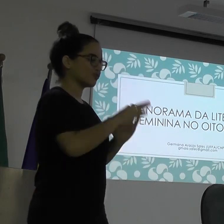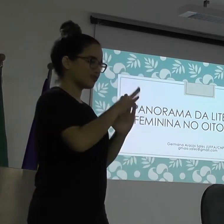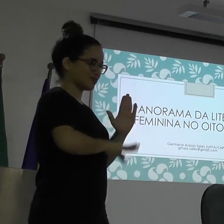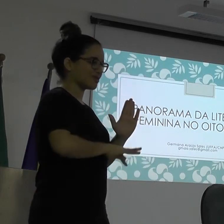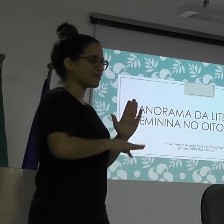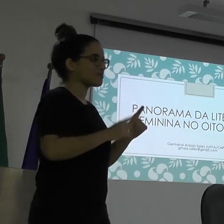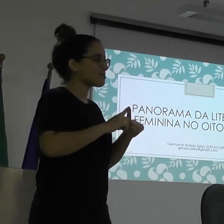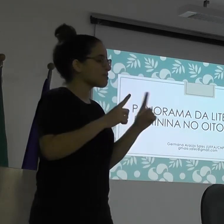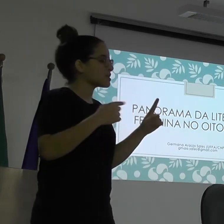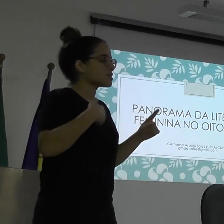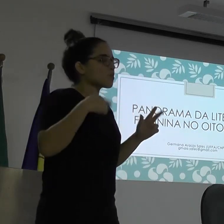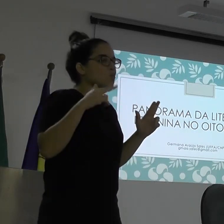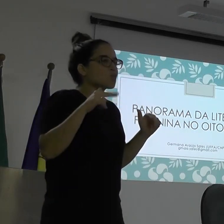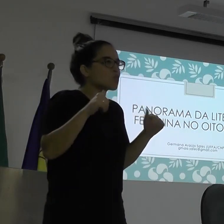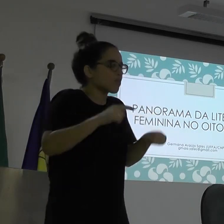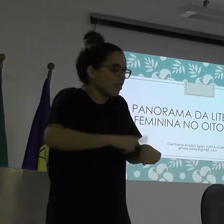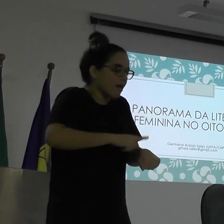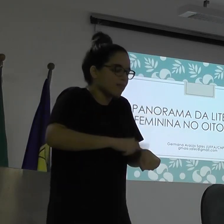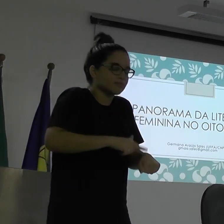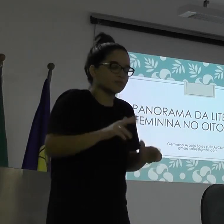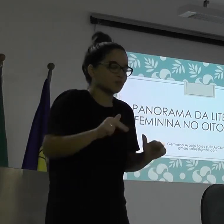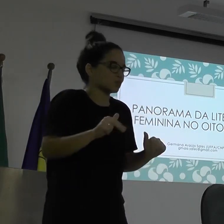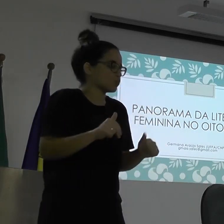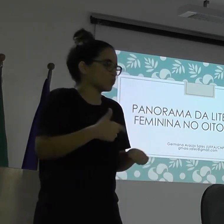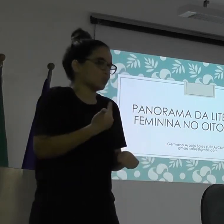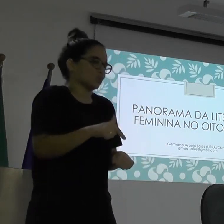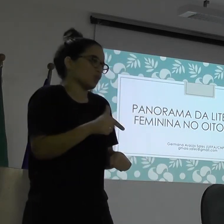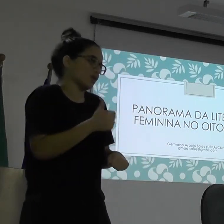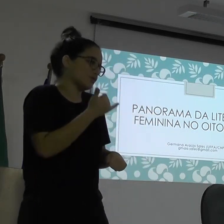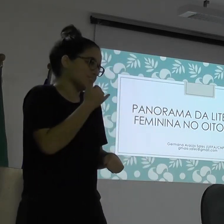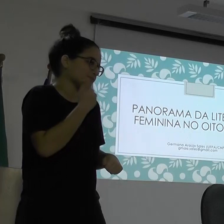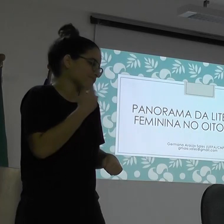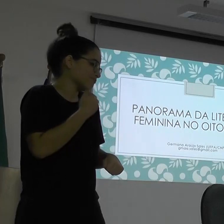textos, mas eu nunca mais tive tempo, né?